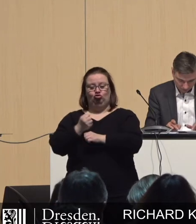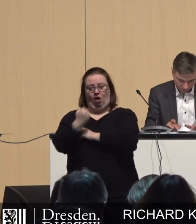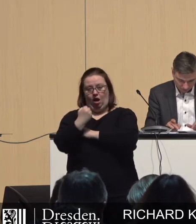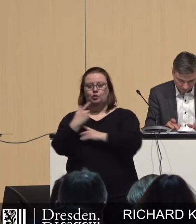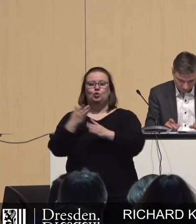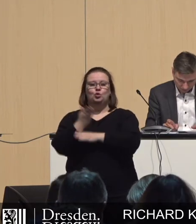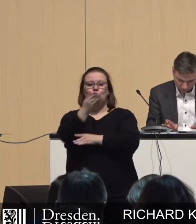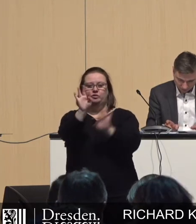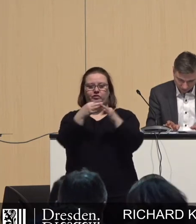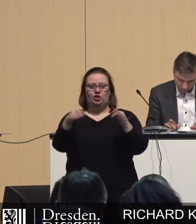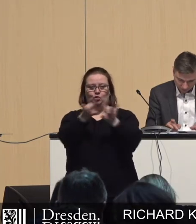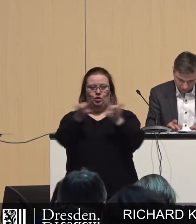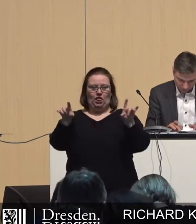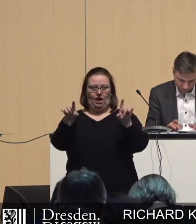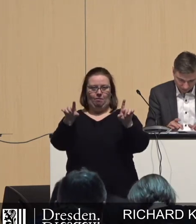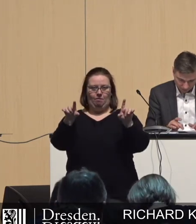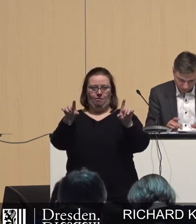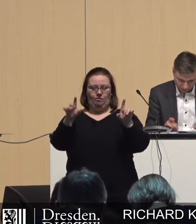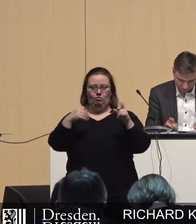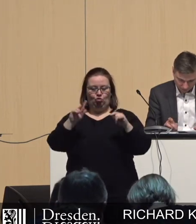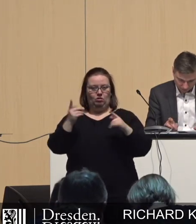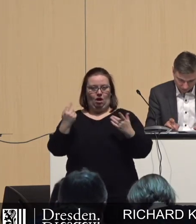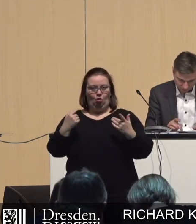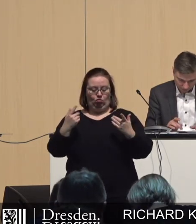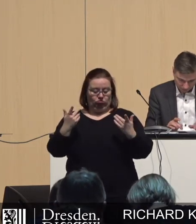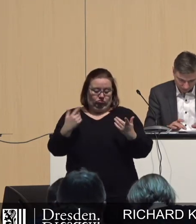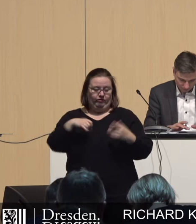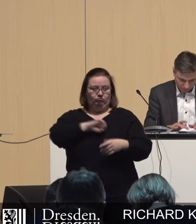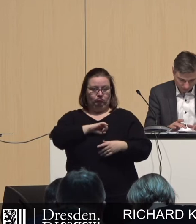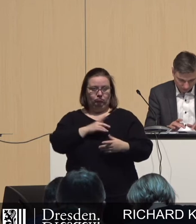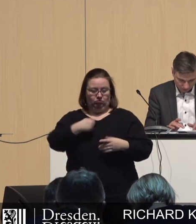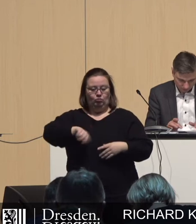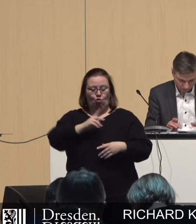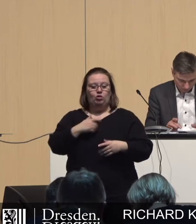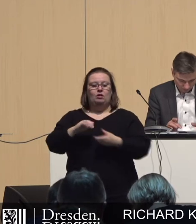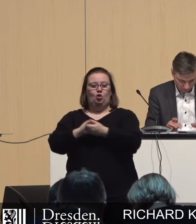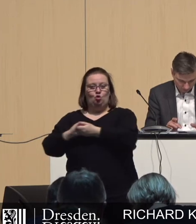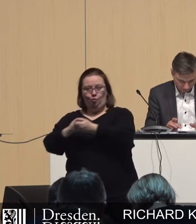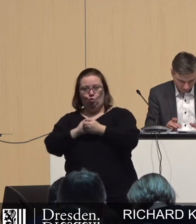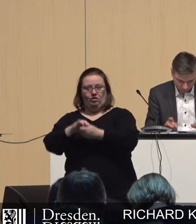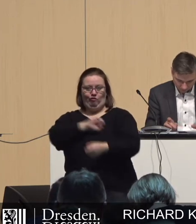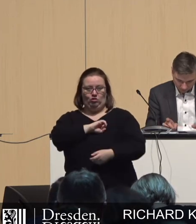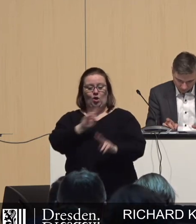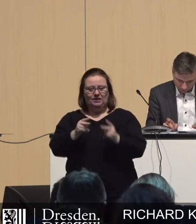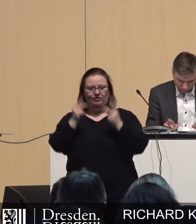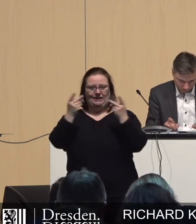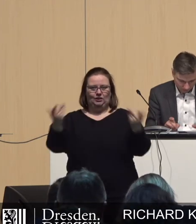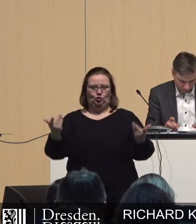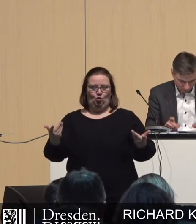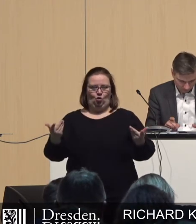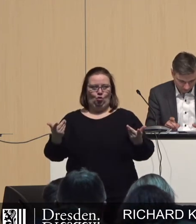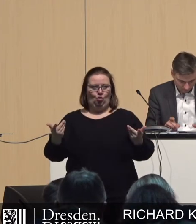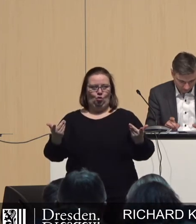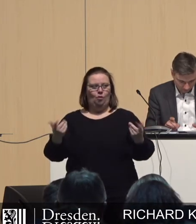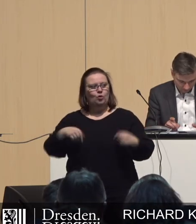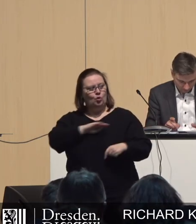zukunftsfähiges Unternehmen, das in der Hand mehrheitlich von Kommunen ist. Und das ist wichtig. Der Kollege Schorbach